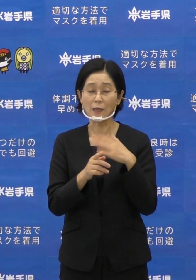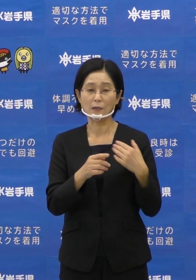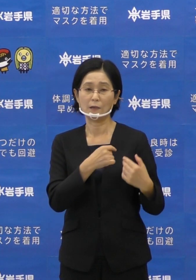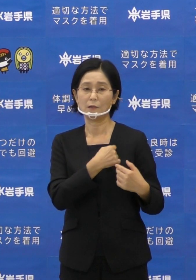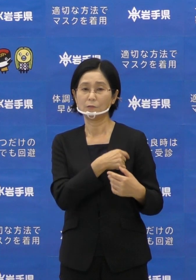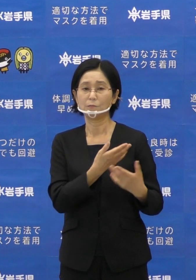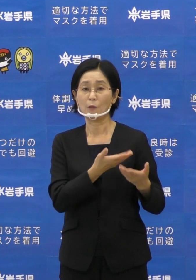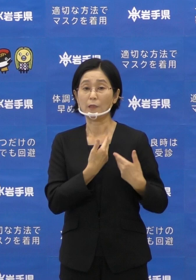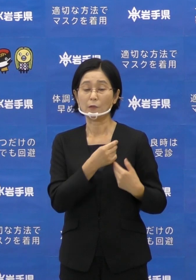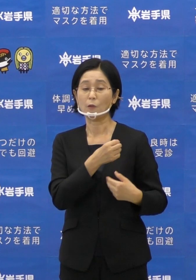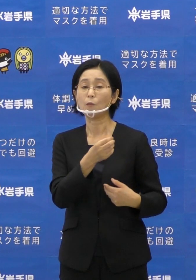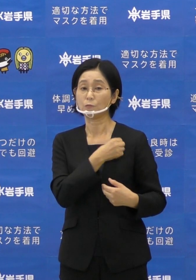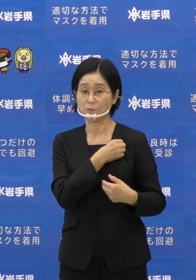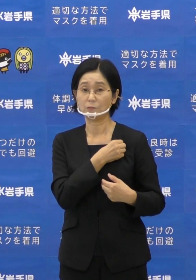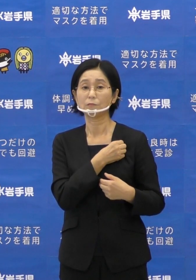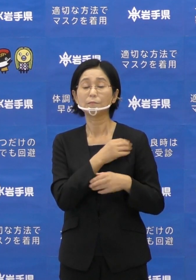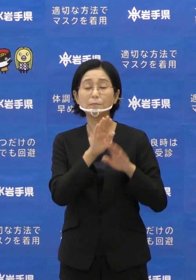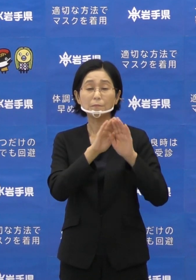まあ、そういうことを祈っております。